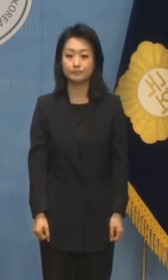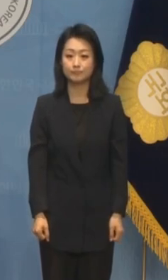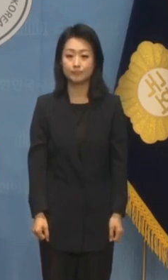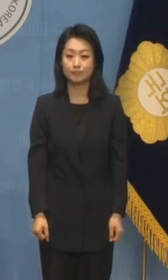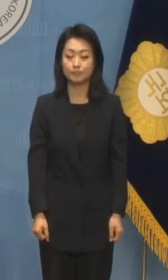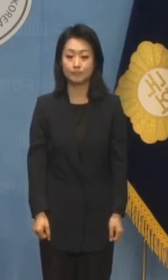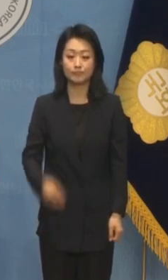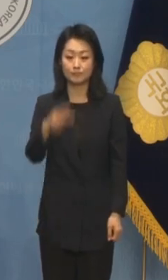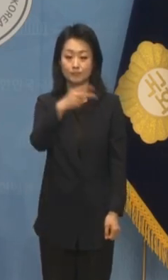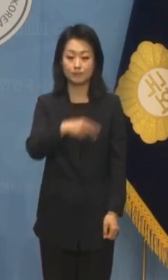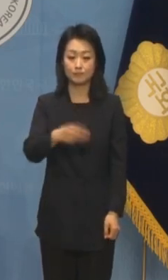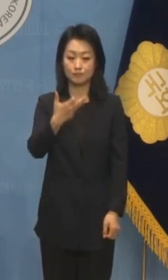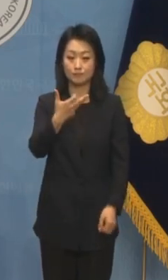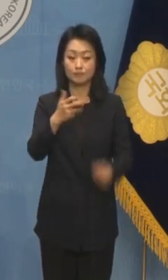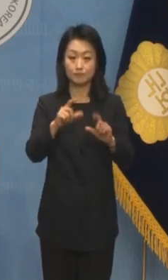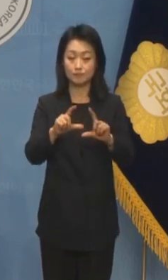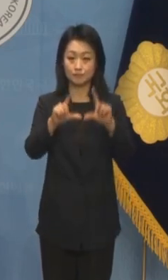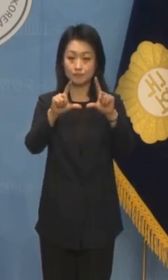지난 2018년